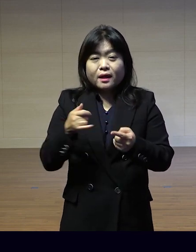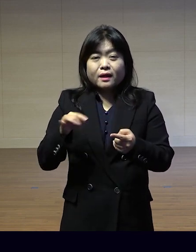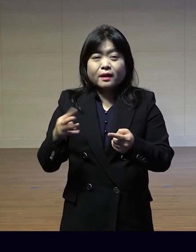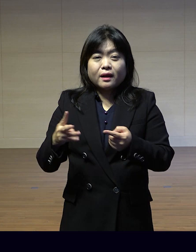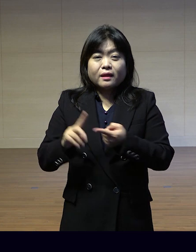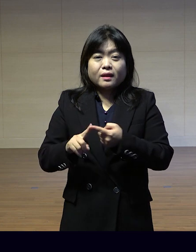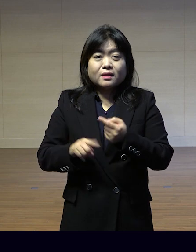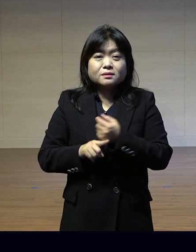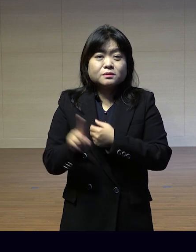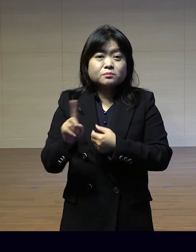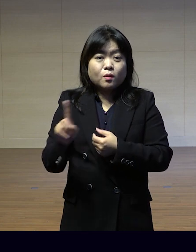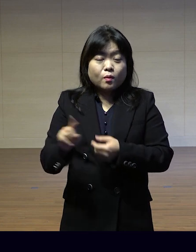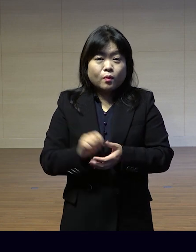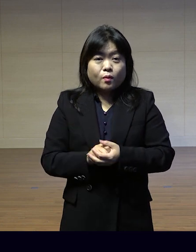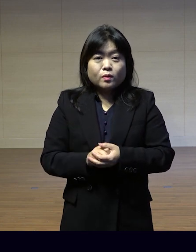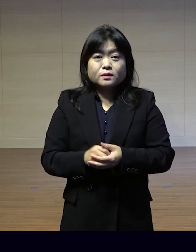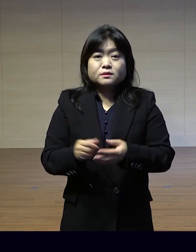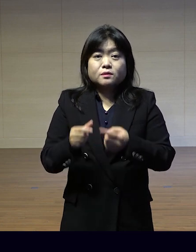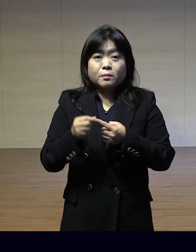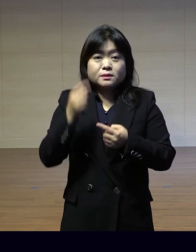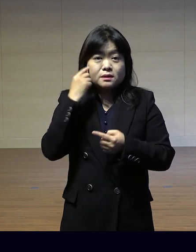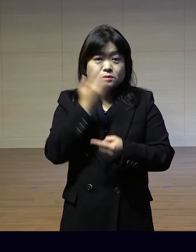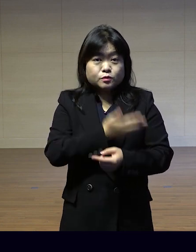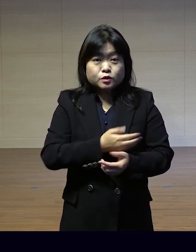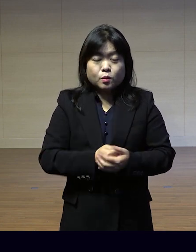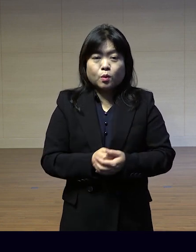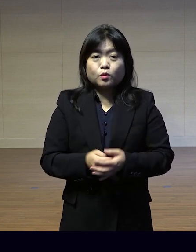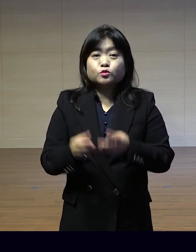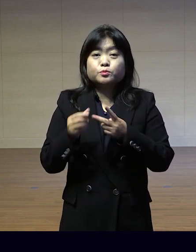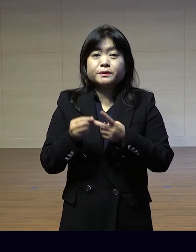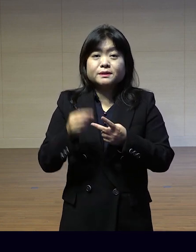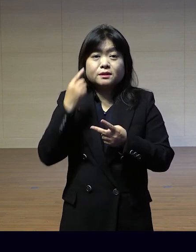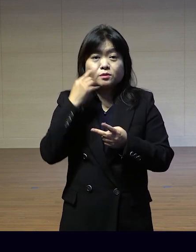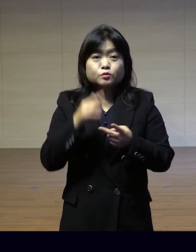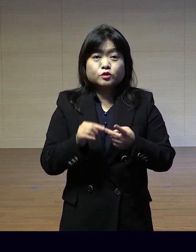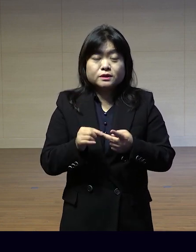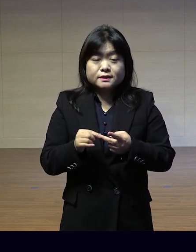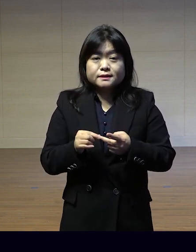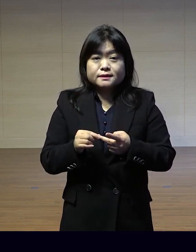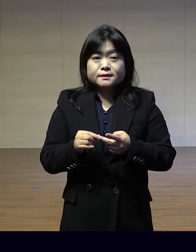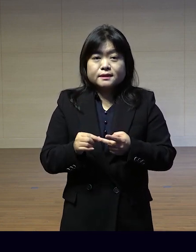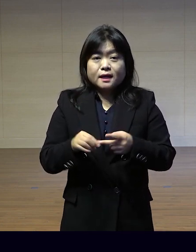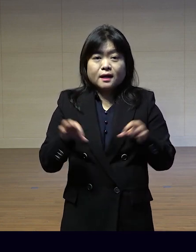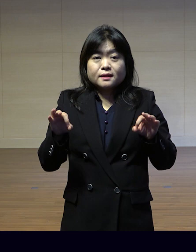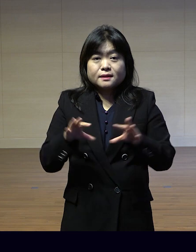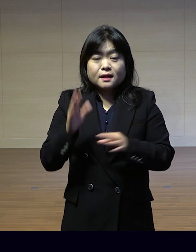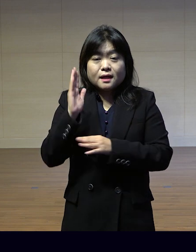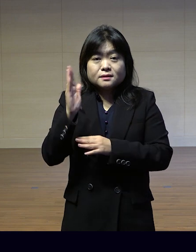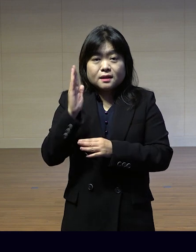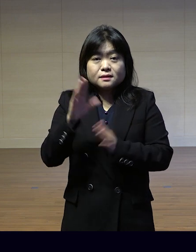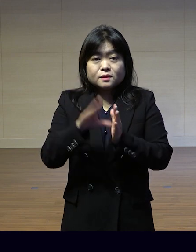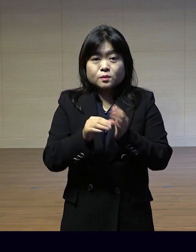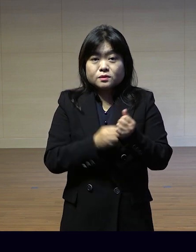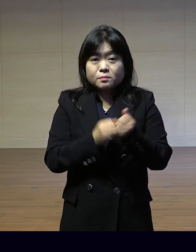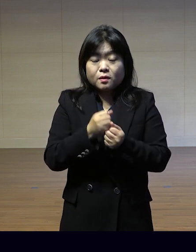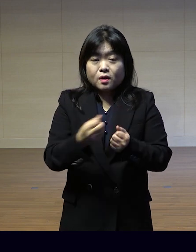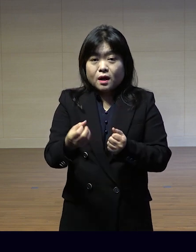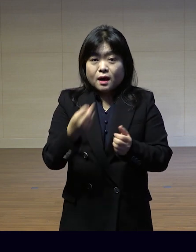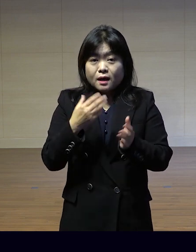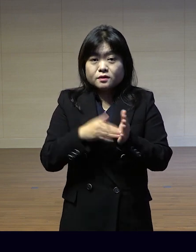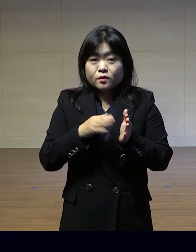의미가 있었는지 첫 번째 질문을 드리고 싶고요. 두 번째 질문은 아까 잠깐 강연 중에도 말씀하셨는데